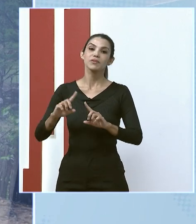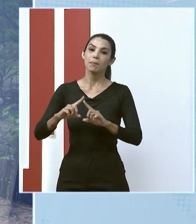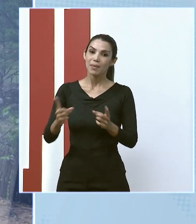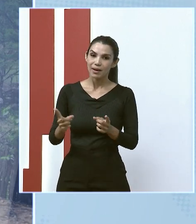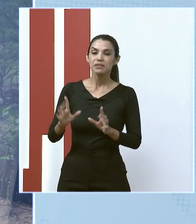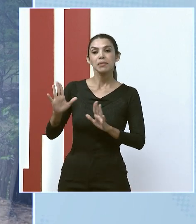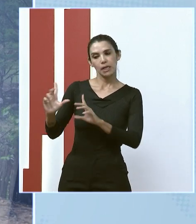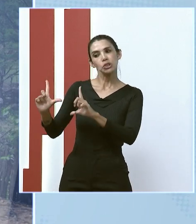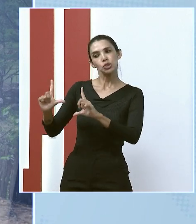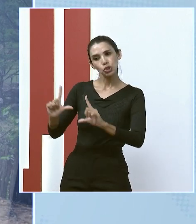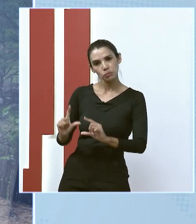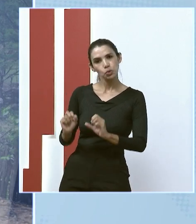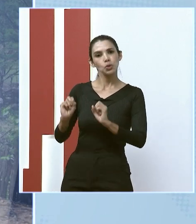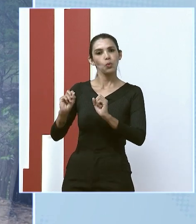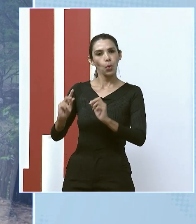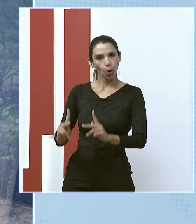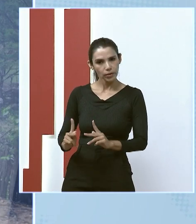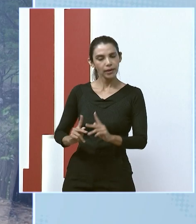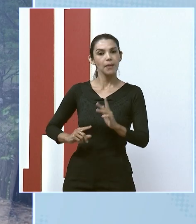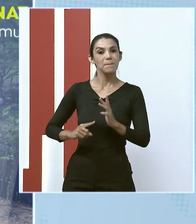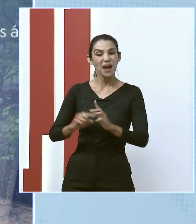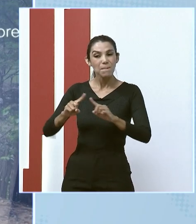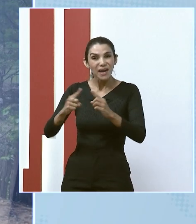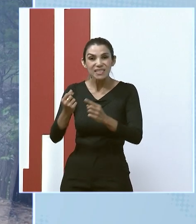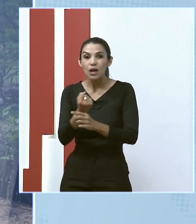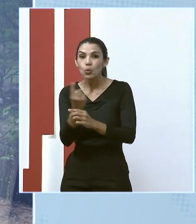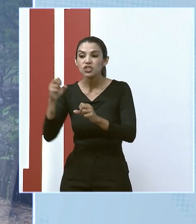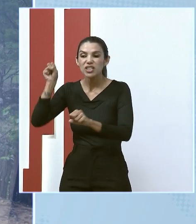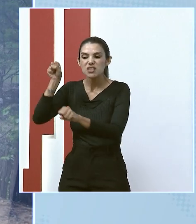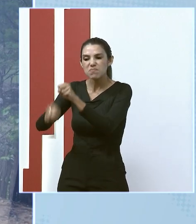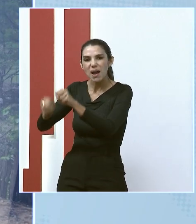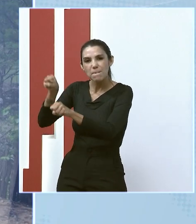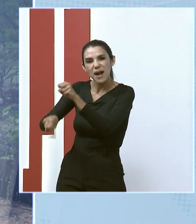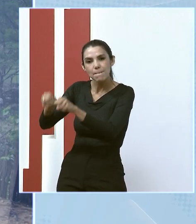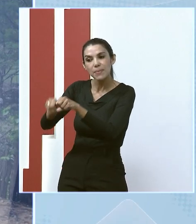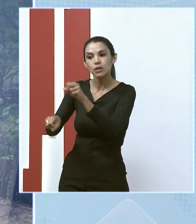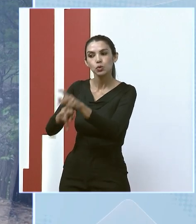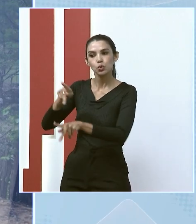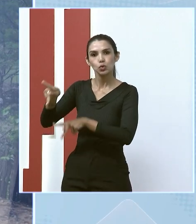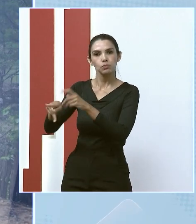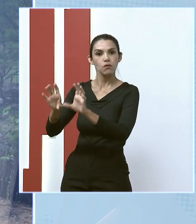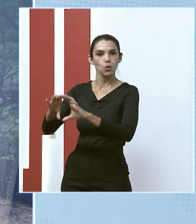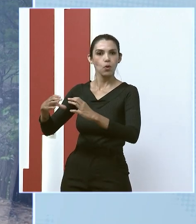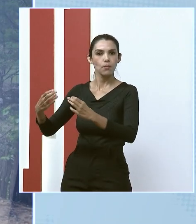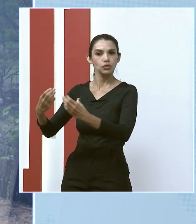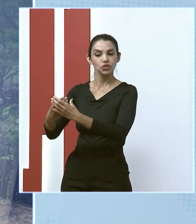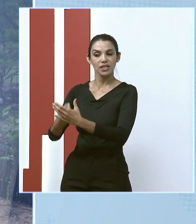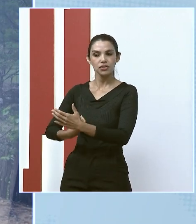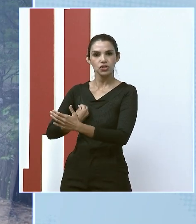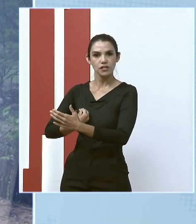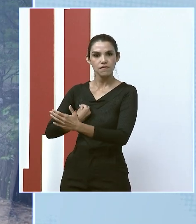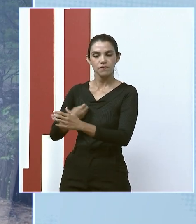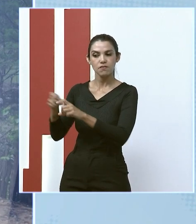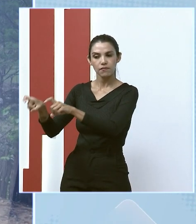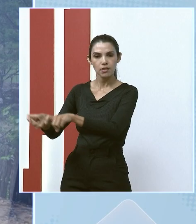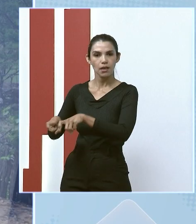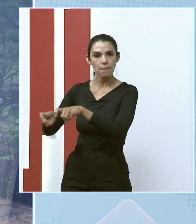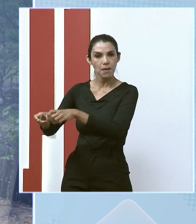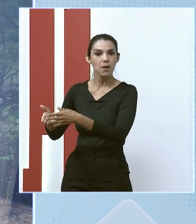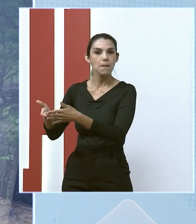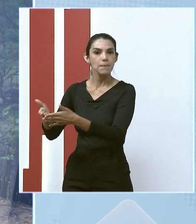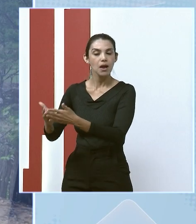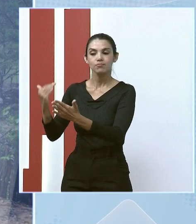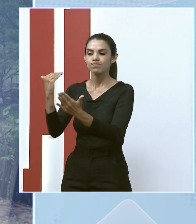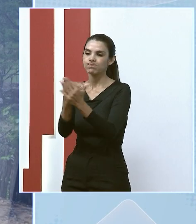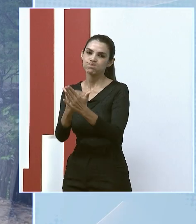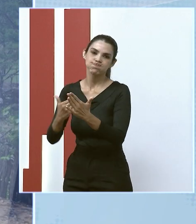Mesmo com a diminuição nos registros, os assassinatos dos povos e comunidades da terra, das águas e das florestas passaram